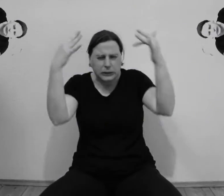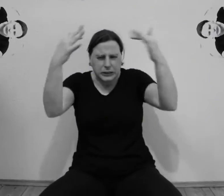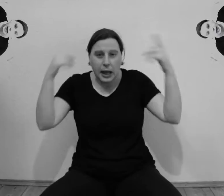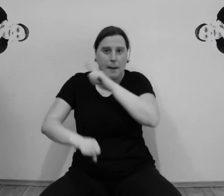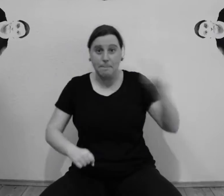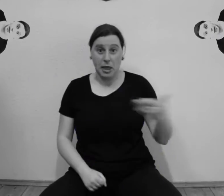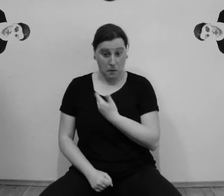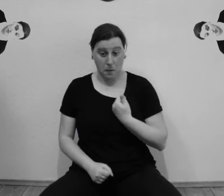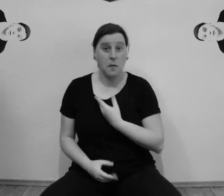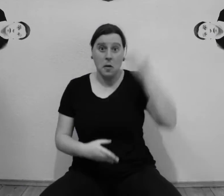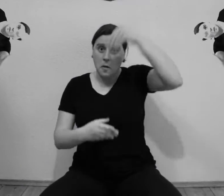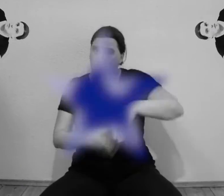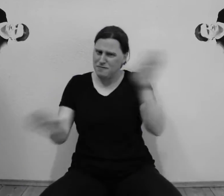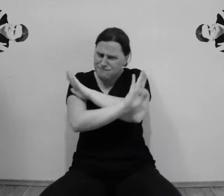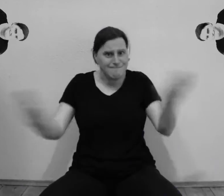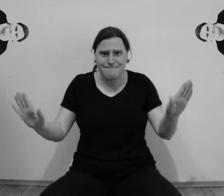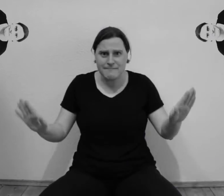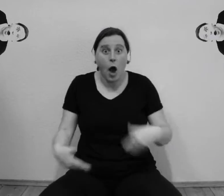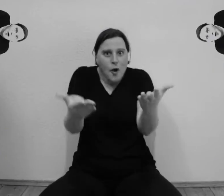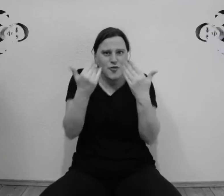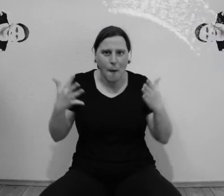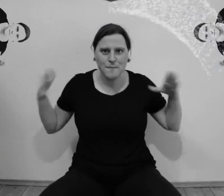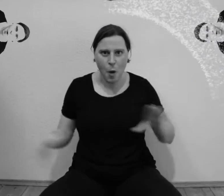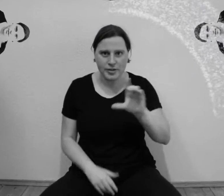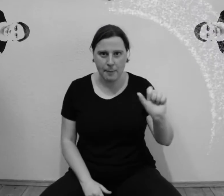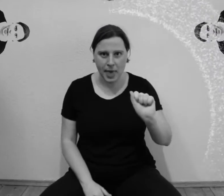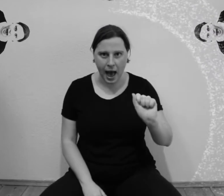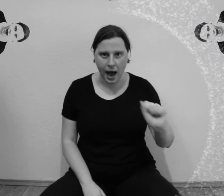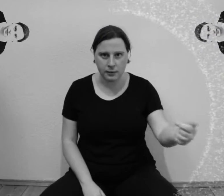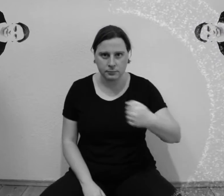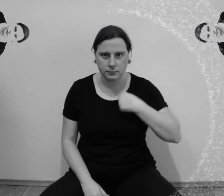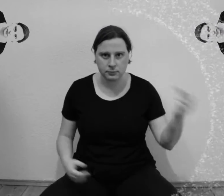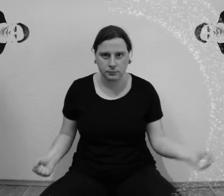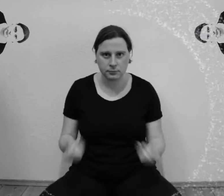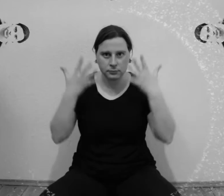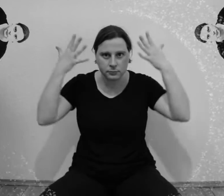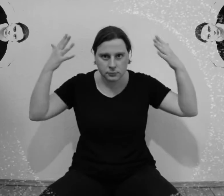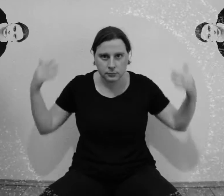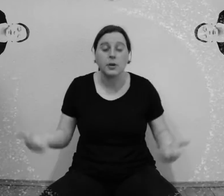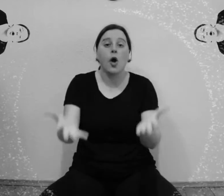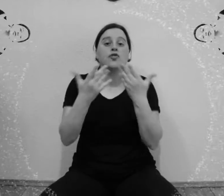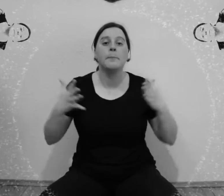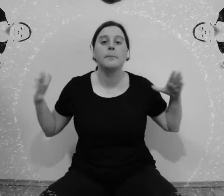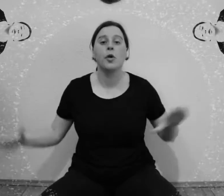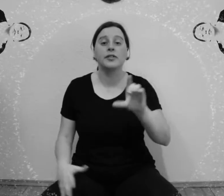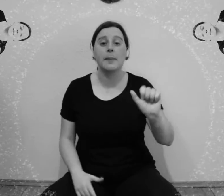abtropfen bis keine Zweifel mehr wanken Komm, Rosa, bla, erleuchte mich Komm, Rosa,